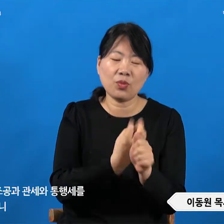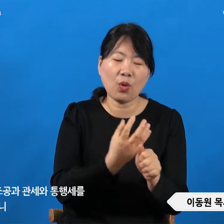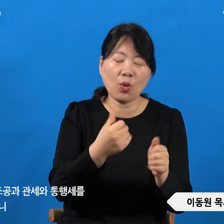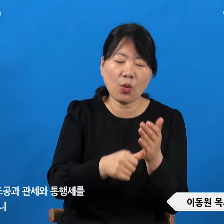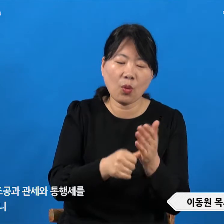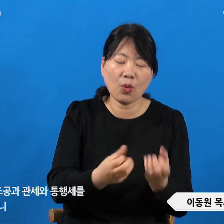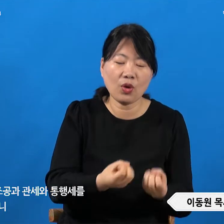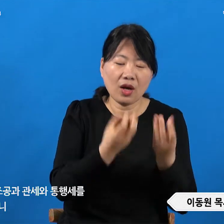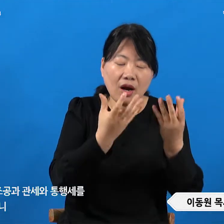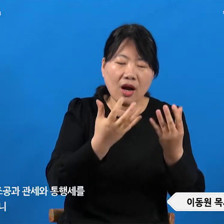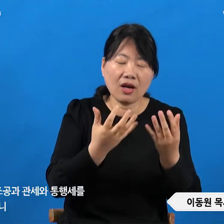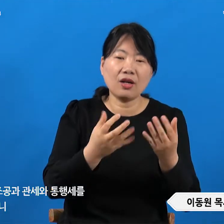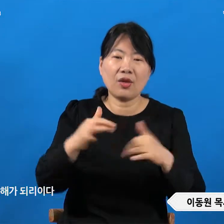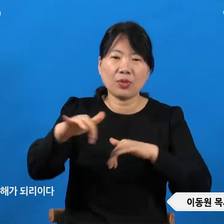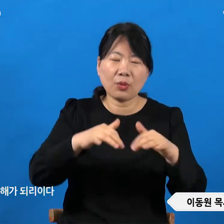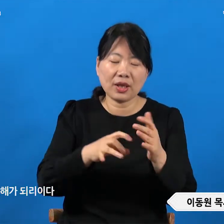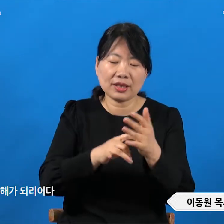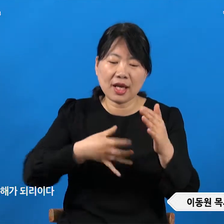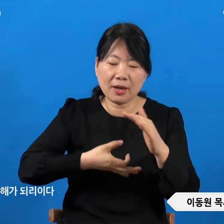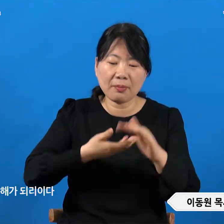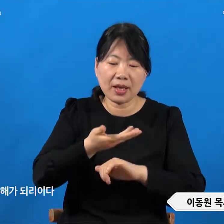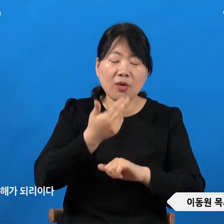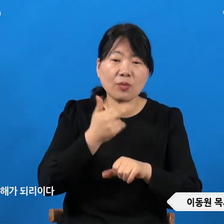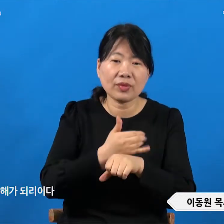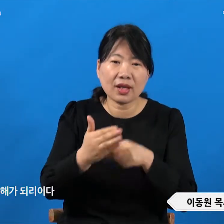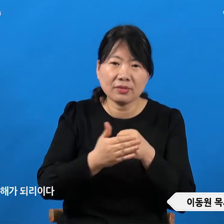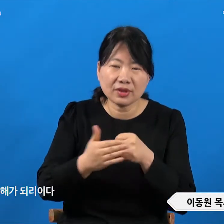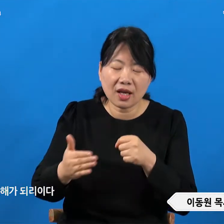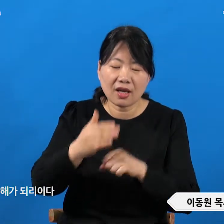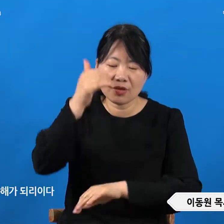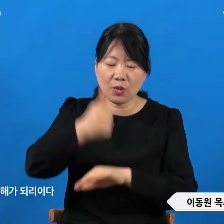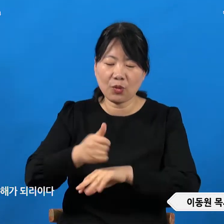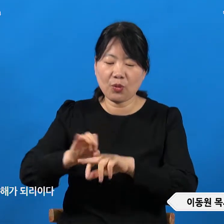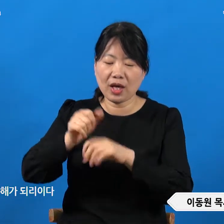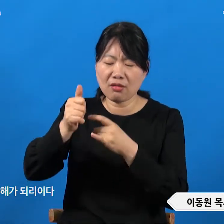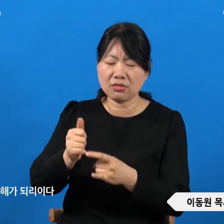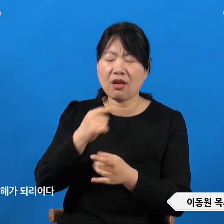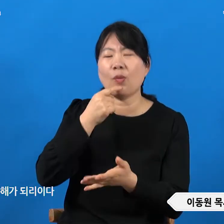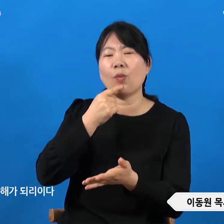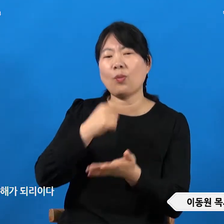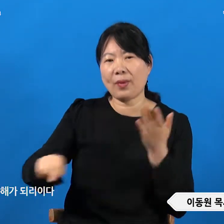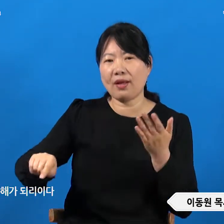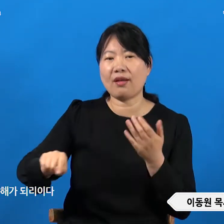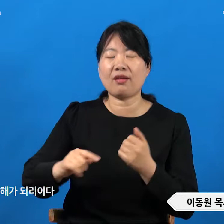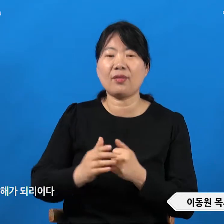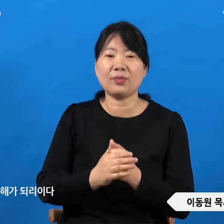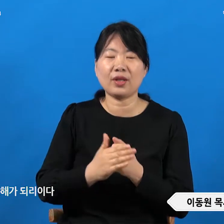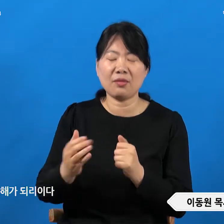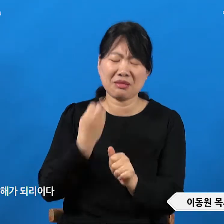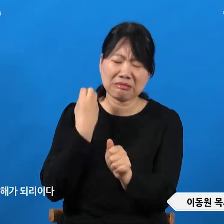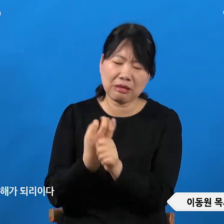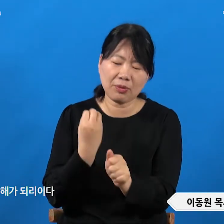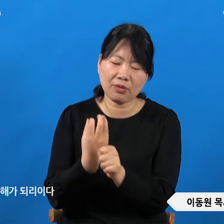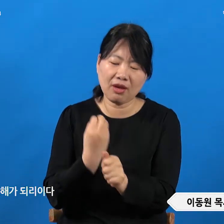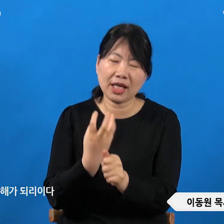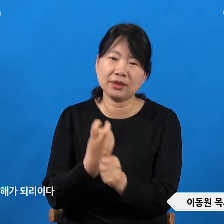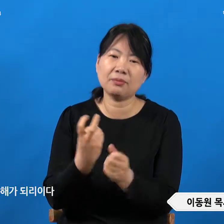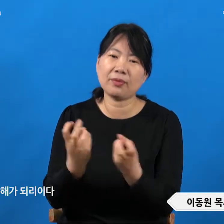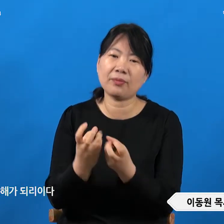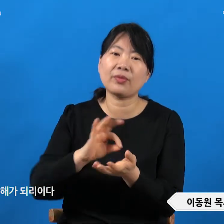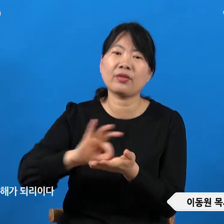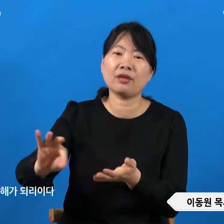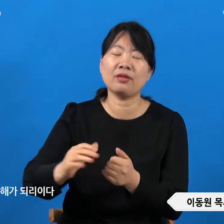관세와 통행세를 바치지 아니하리니 결국 왕들에게 손해가 되리이다. 참소하는 전략이에요.